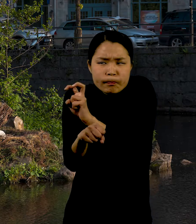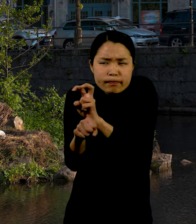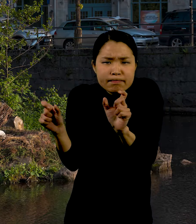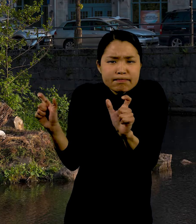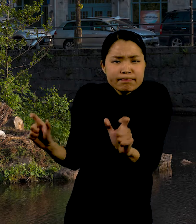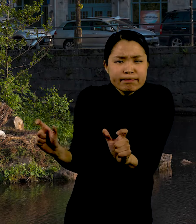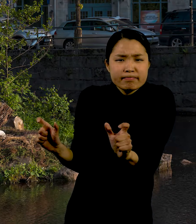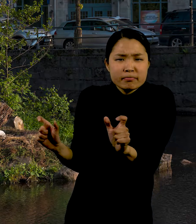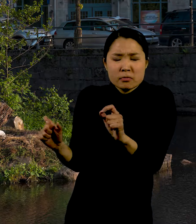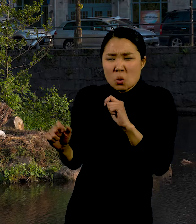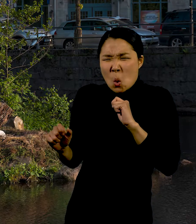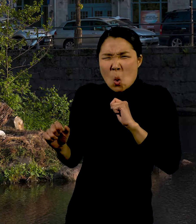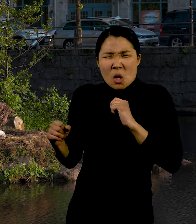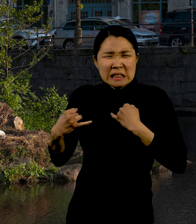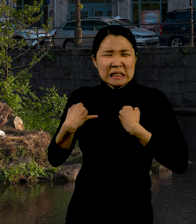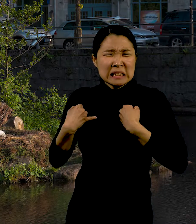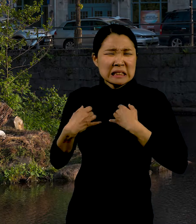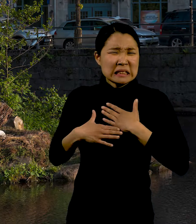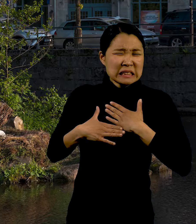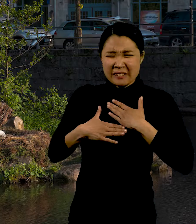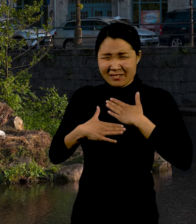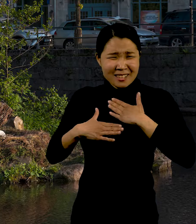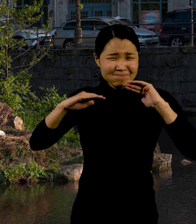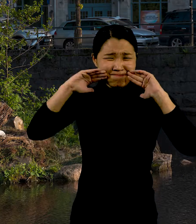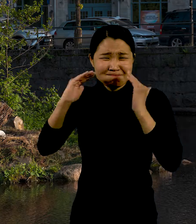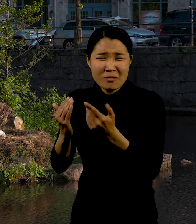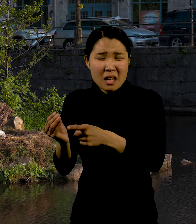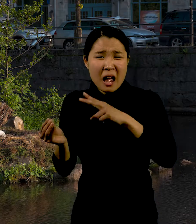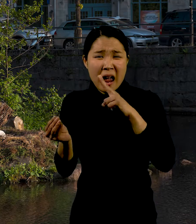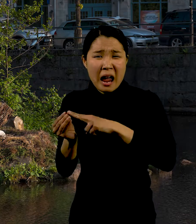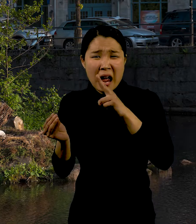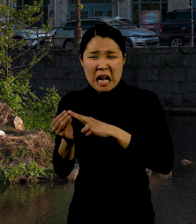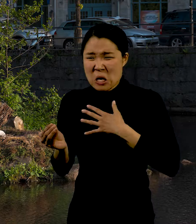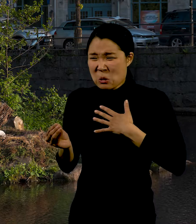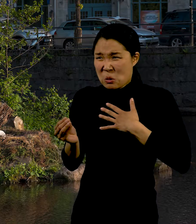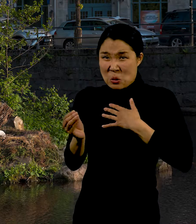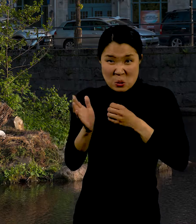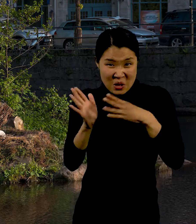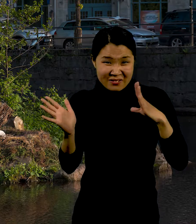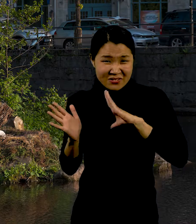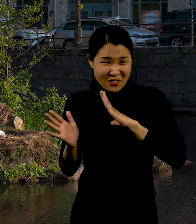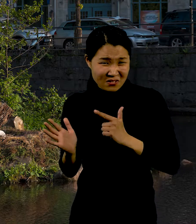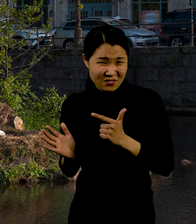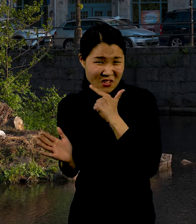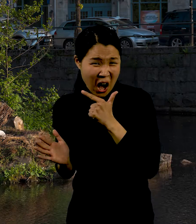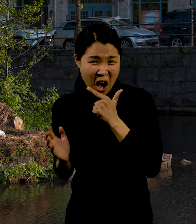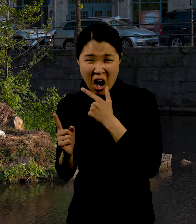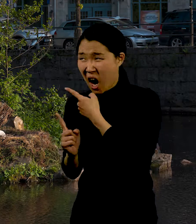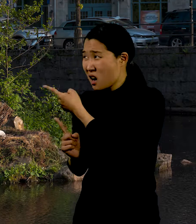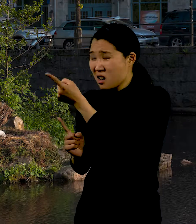Den omedelbara känslan av själva boets omsorg med äggen ordnade tillsammans och insikten att världen är full av små